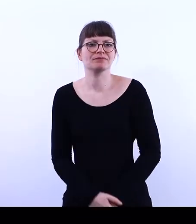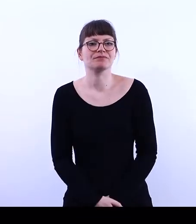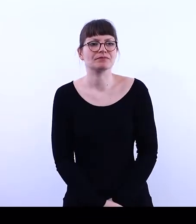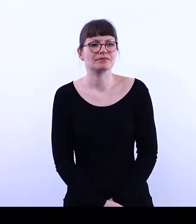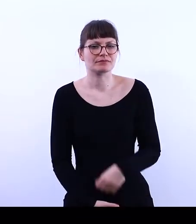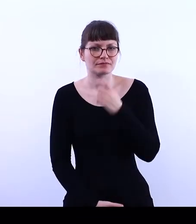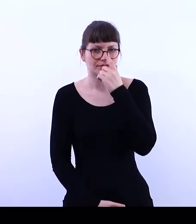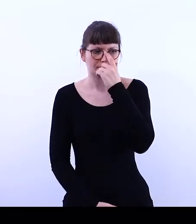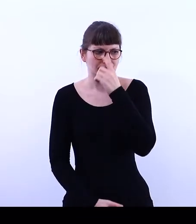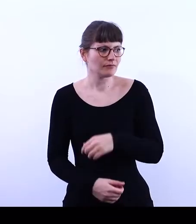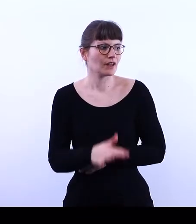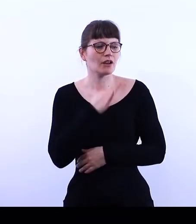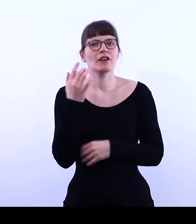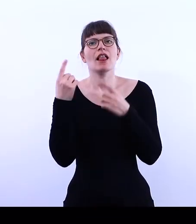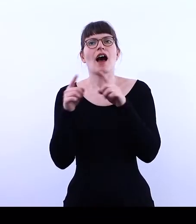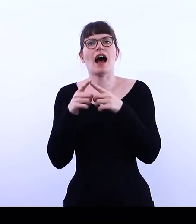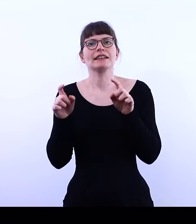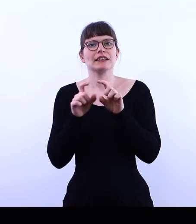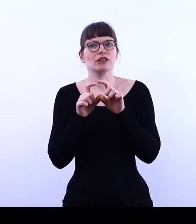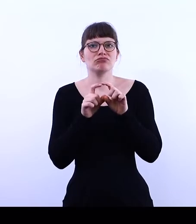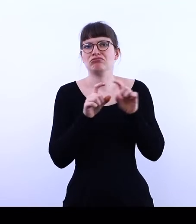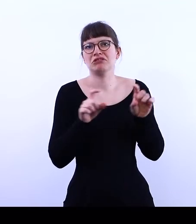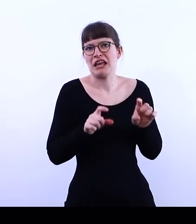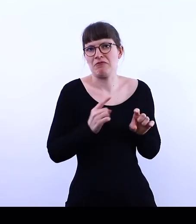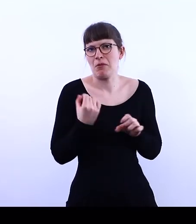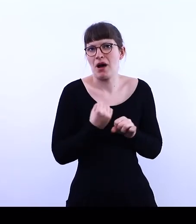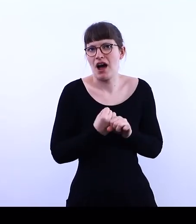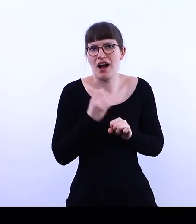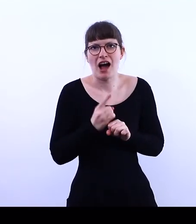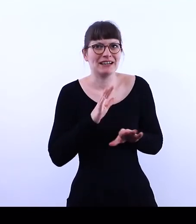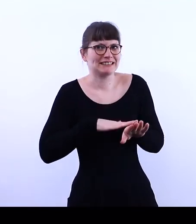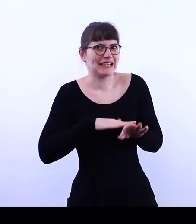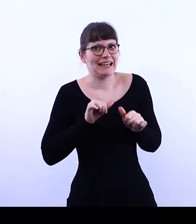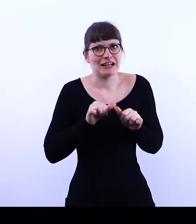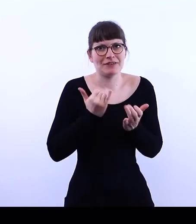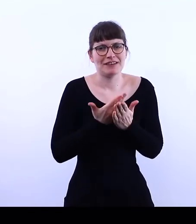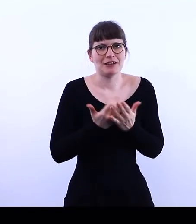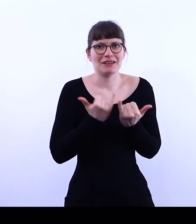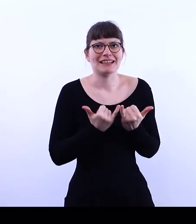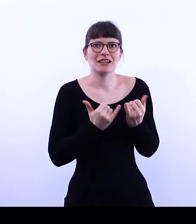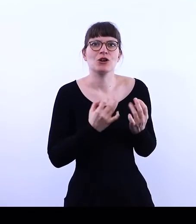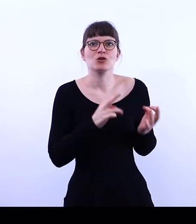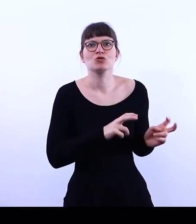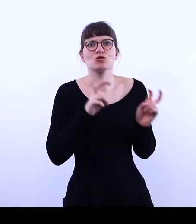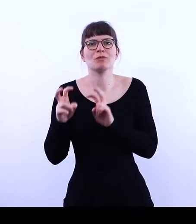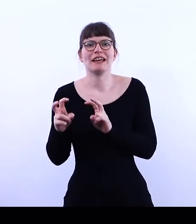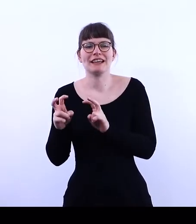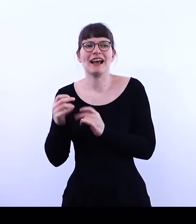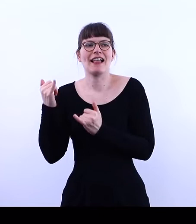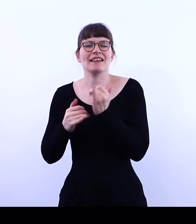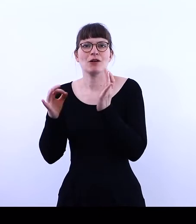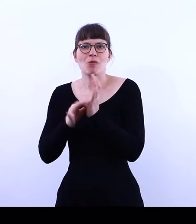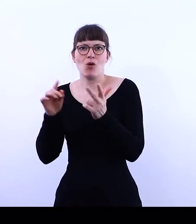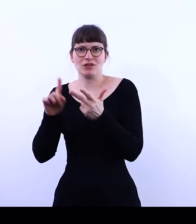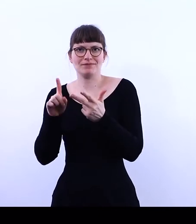Es gibt ganz viele weitere Sachen, die wir tun, aber aufgrund der Zeit springe ich gleich mal weiter, weil ich gerne noch auf einen Punkt eingehen möchte, der